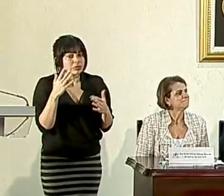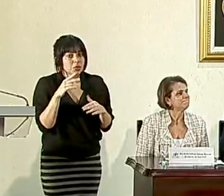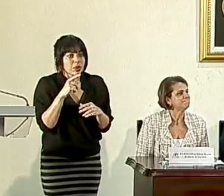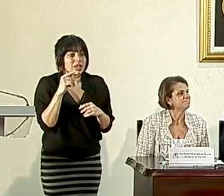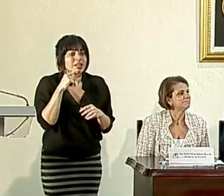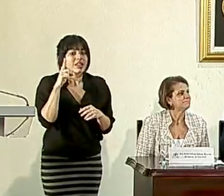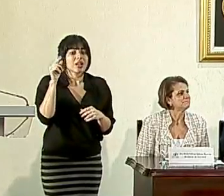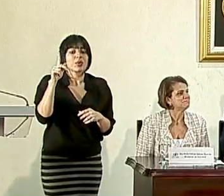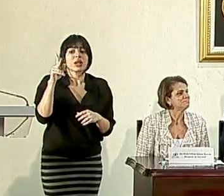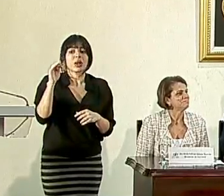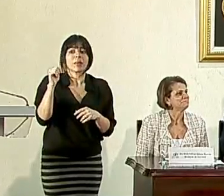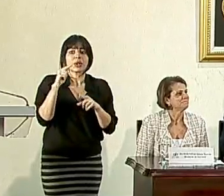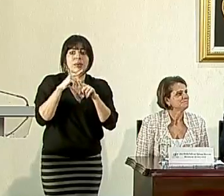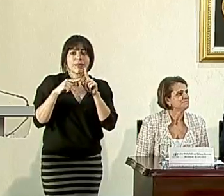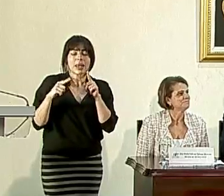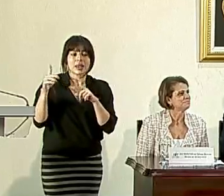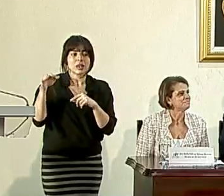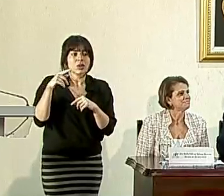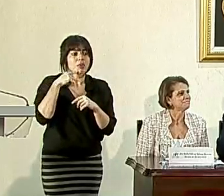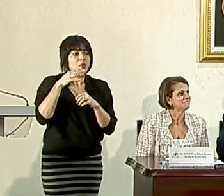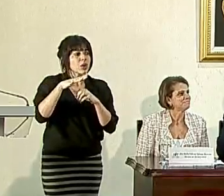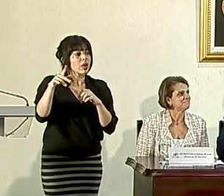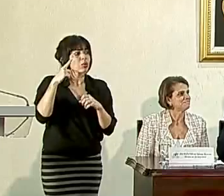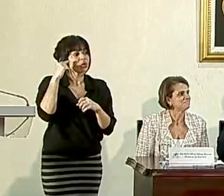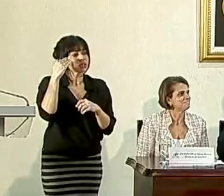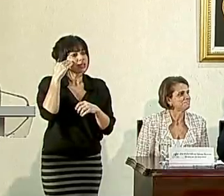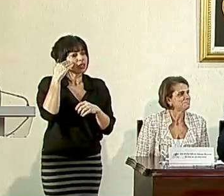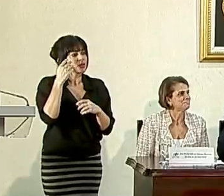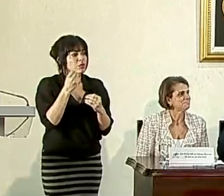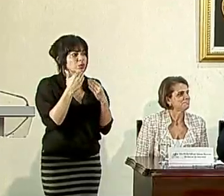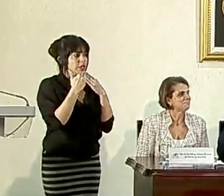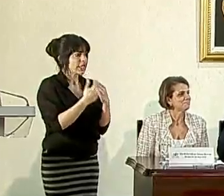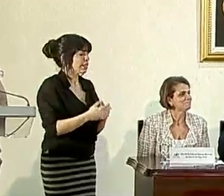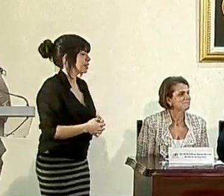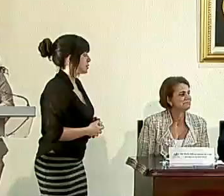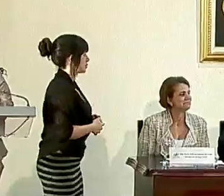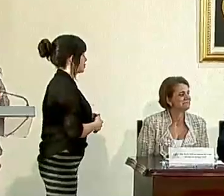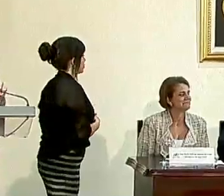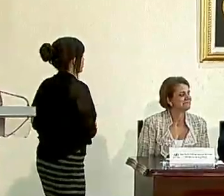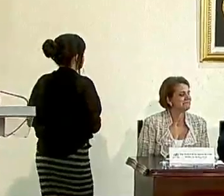aquí a kilómetro y medio para oler el Montazal, y usted sabe a qué me refiero. Muchas gracias.